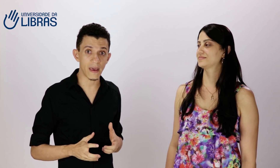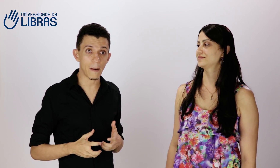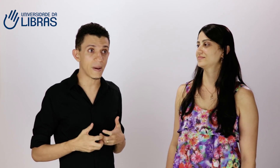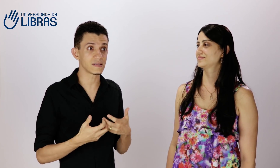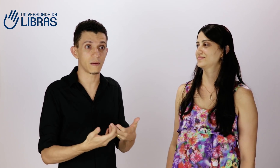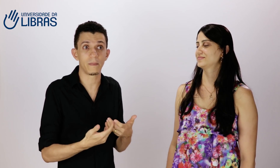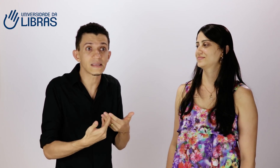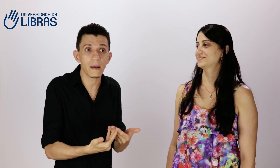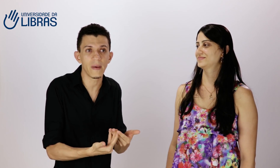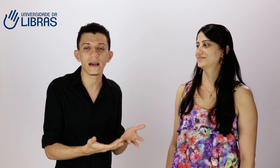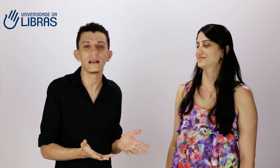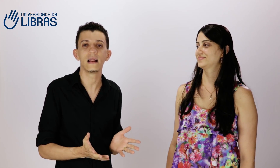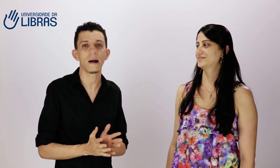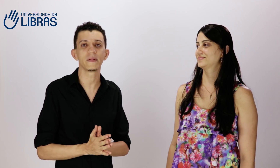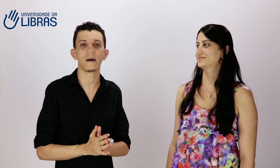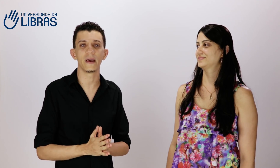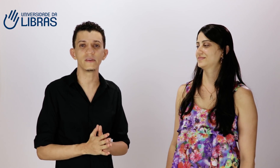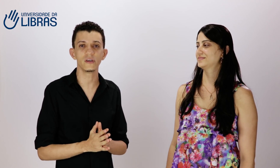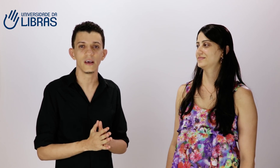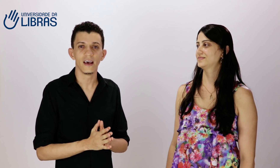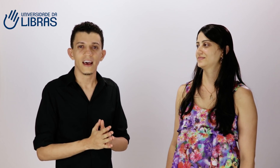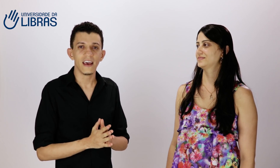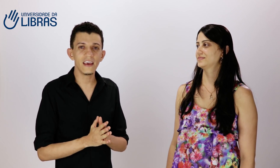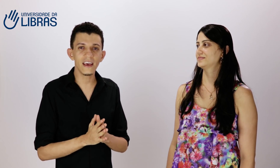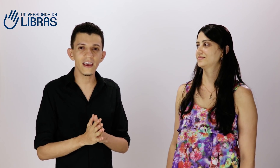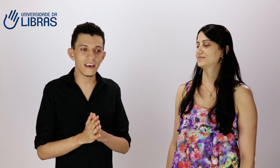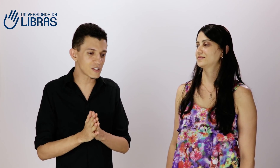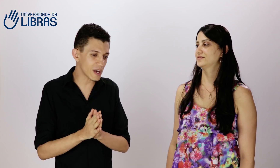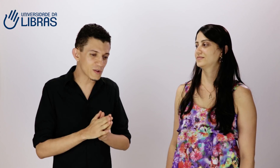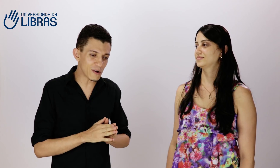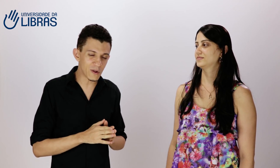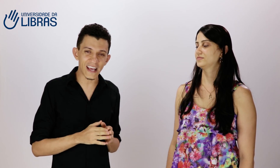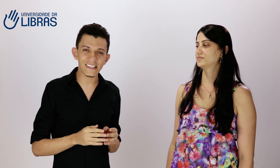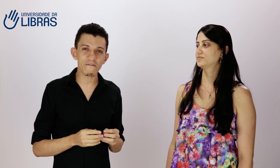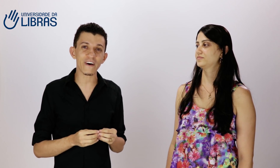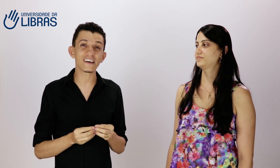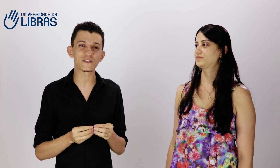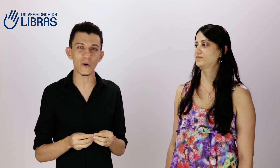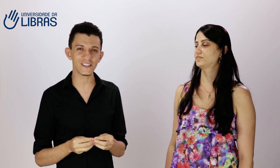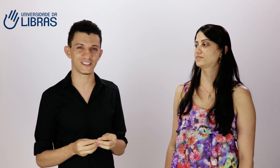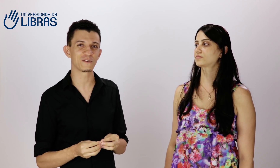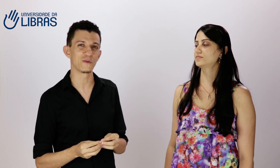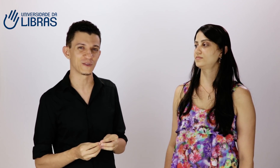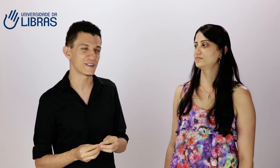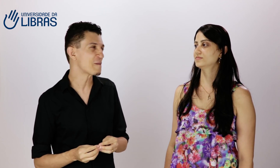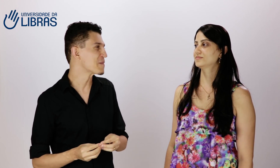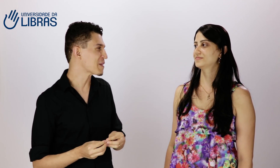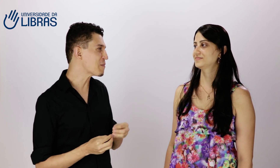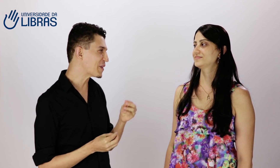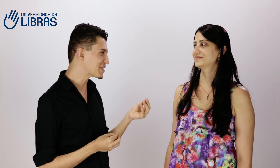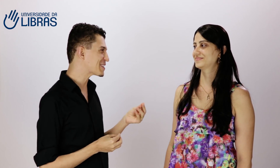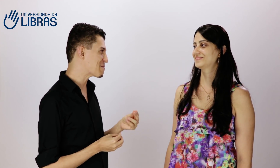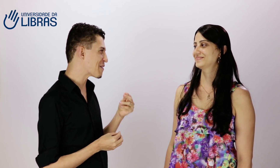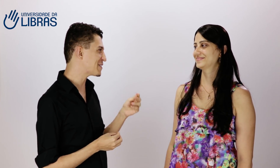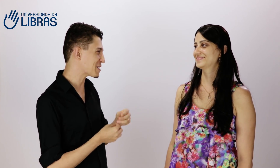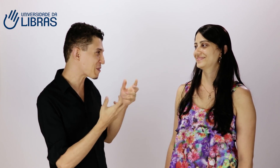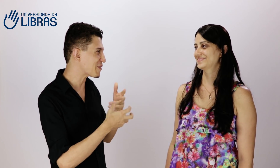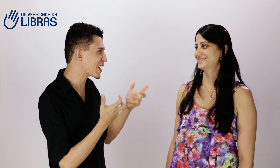saber perceber aquilo ali rapidamente. E isso aí tudo acontece em frações de segundos. Então por isso também eu fiz essa